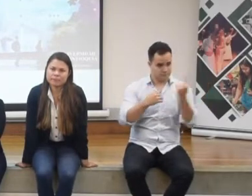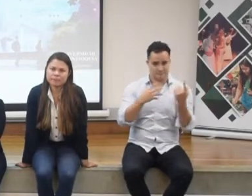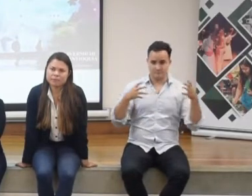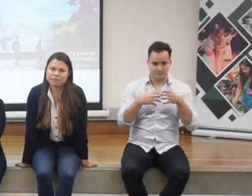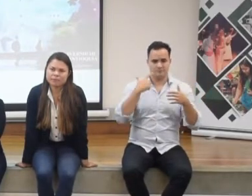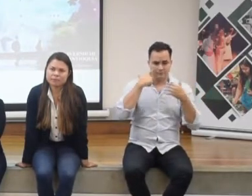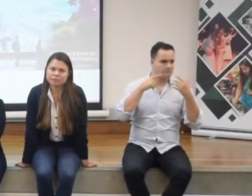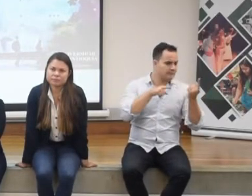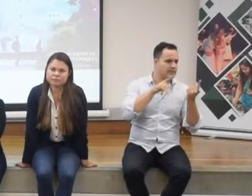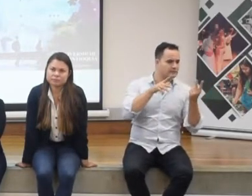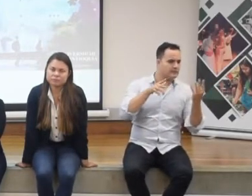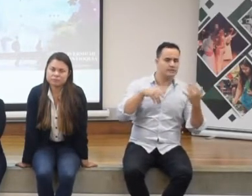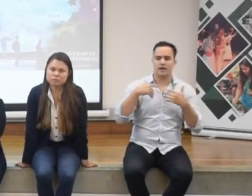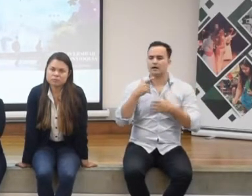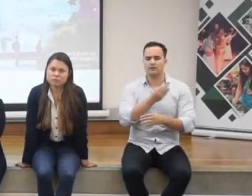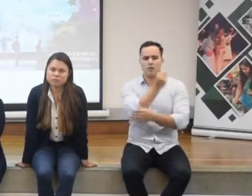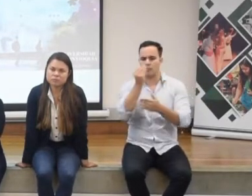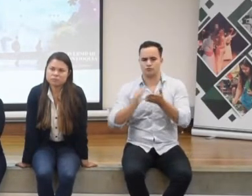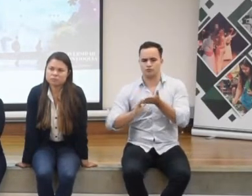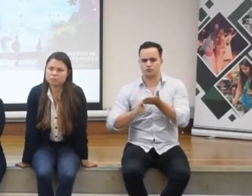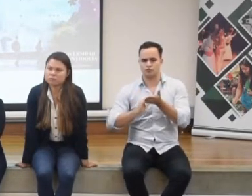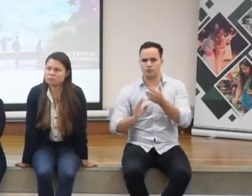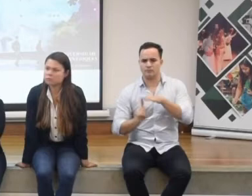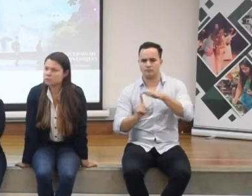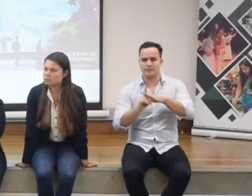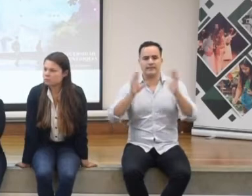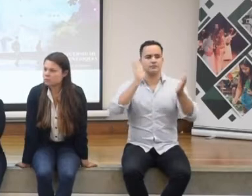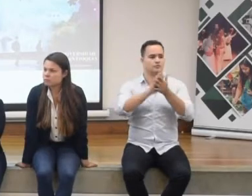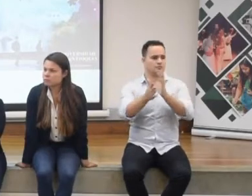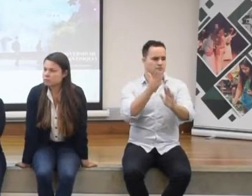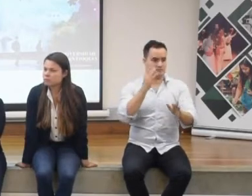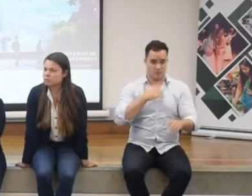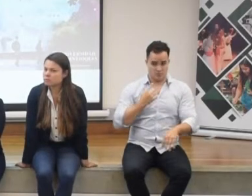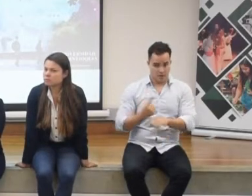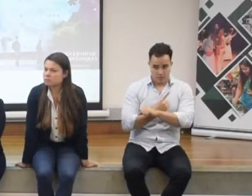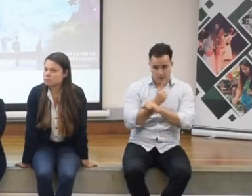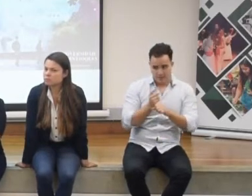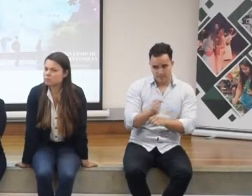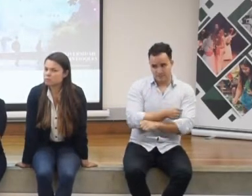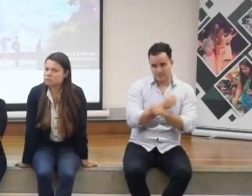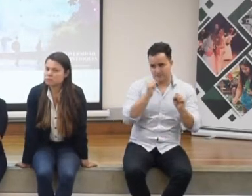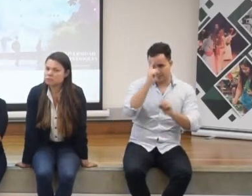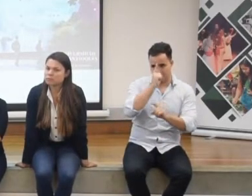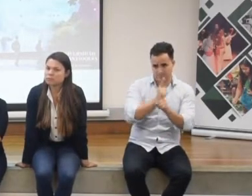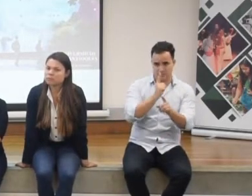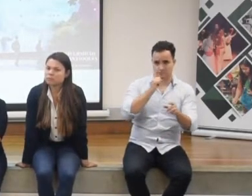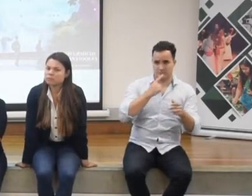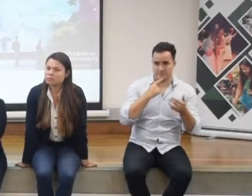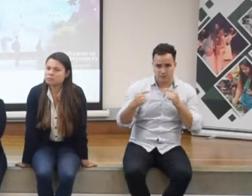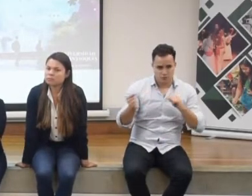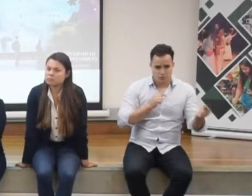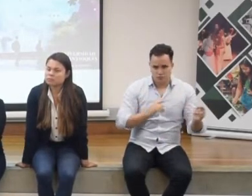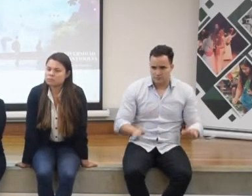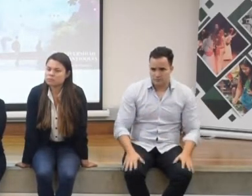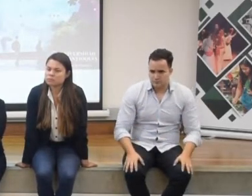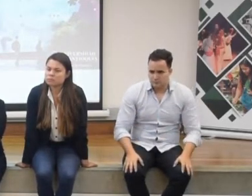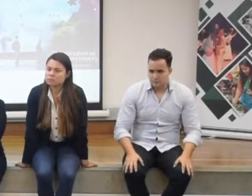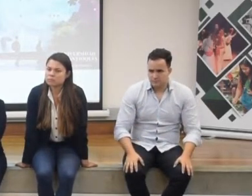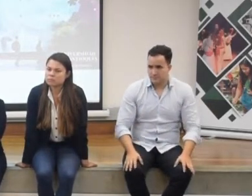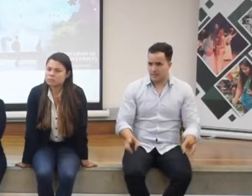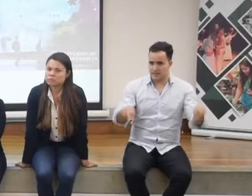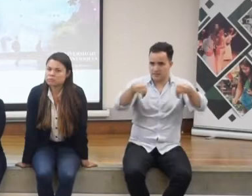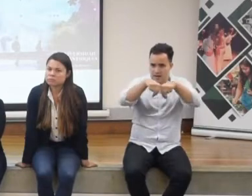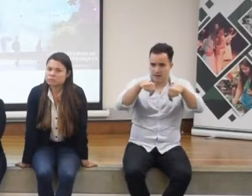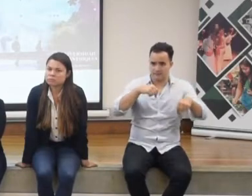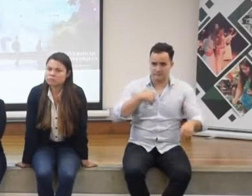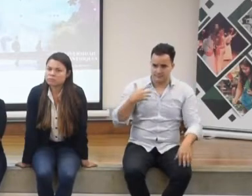vamos, qué no vamos y qué ha salido de ahí, cómo podemos seguir, porque en 1 hora no logramos hacer esas discusiones. O sea, nosotros con el tema de equidad